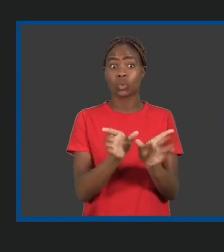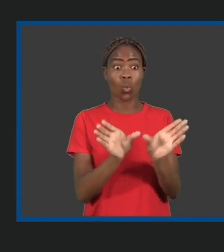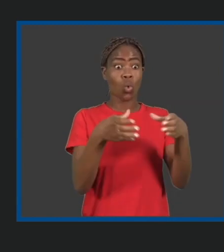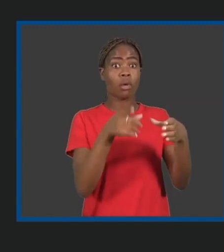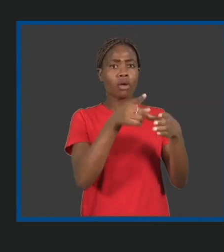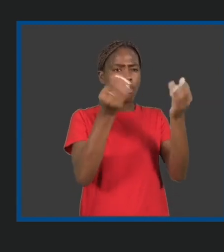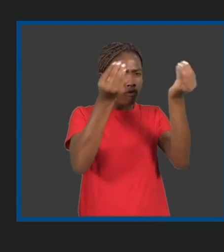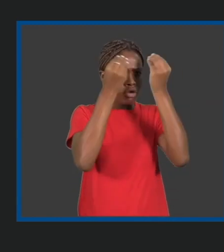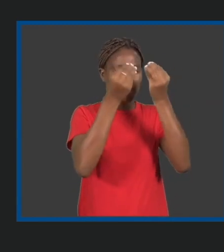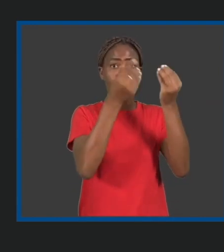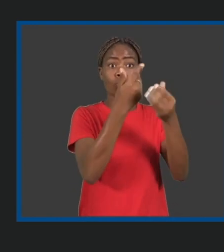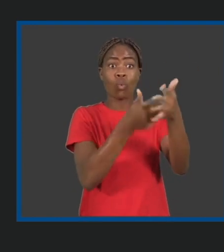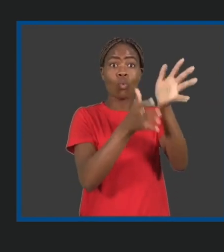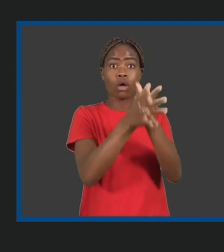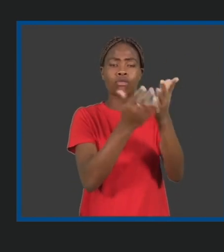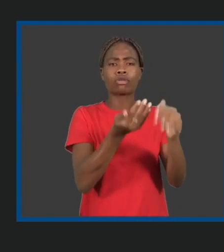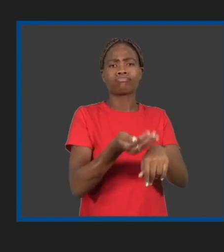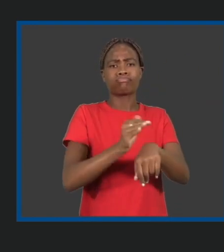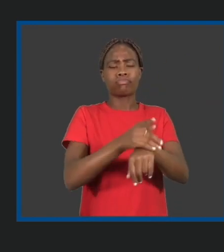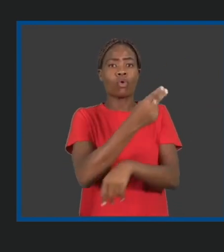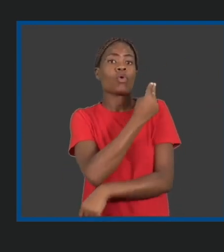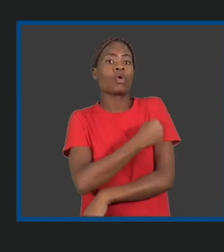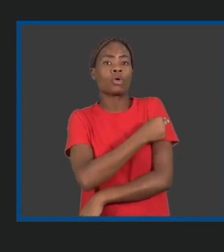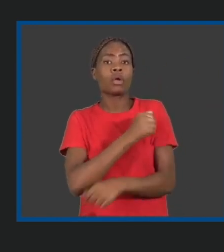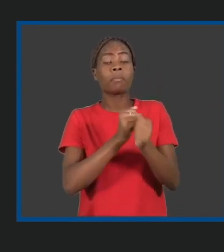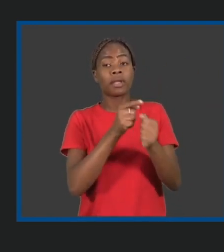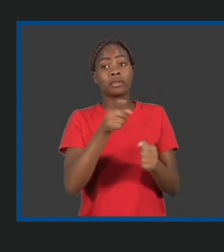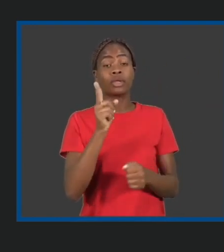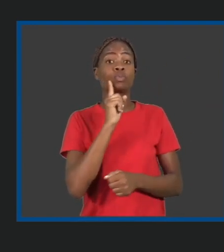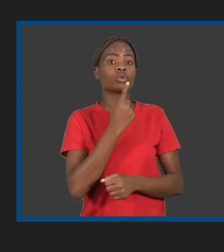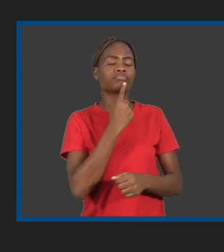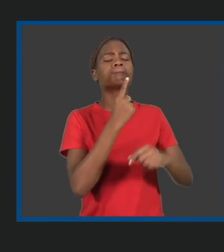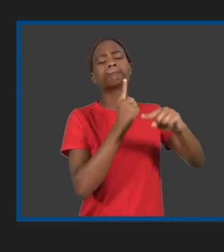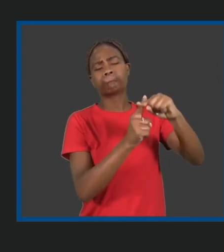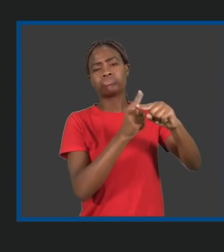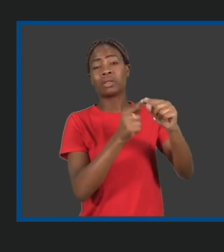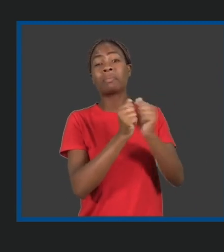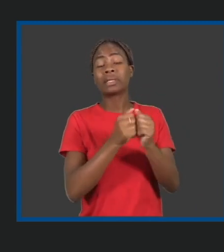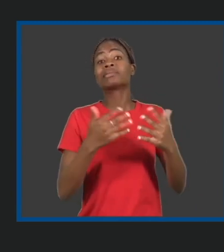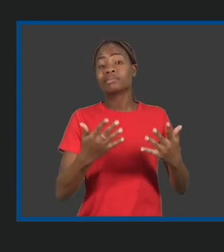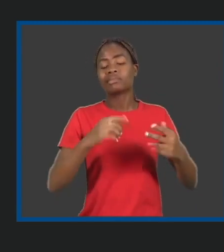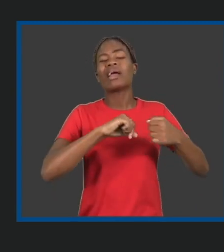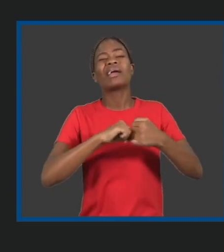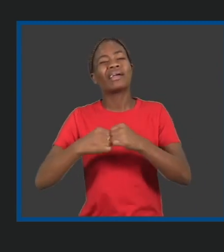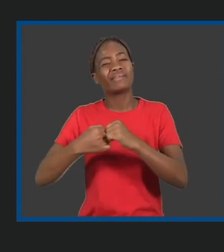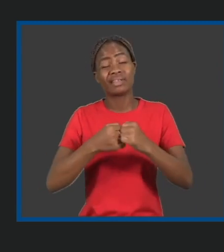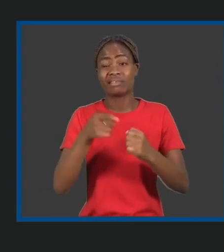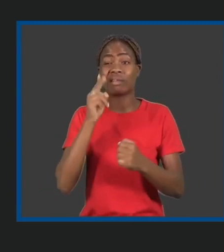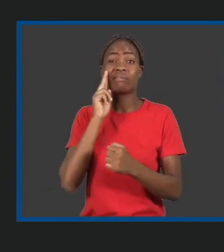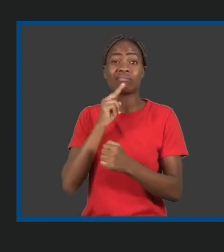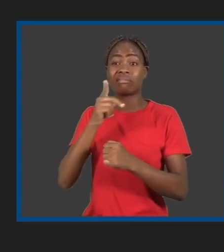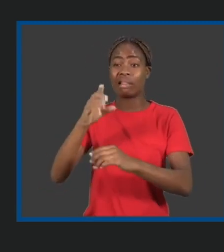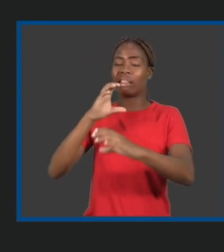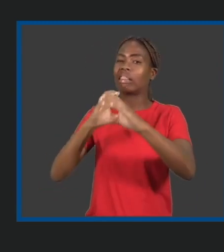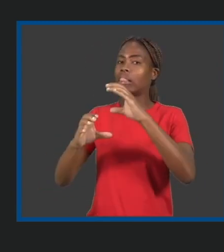Apesar dos profissionais formados estarem a conseguir oferecer uma resposta positiva, os desafios continuam